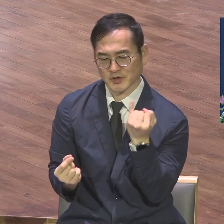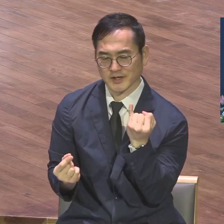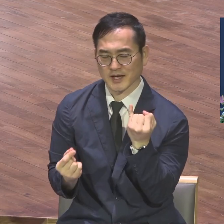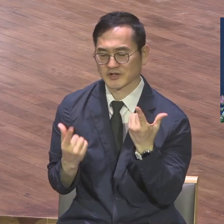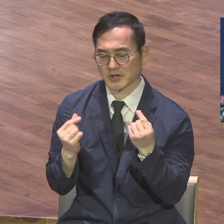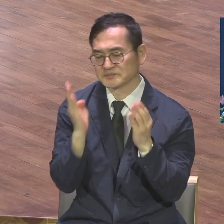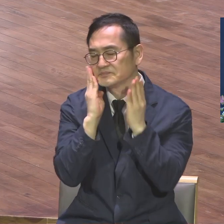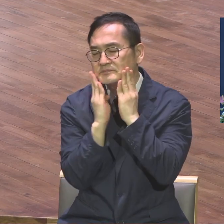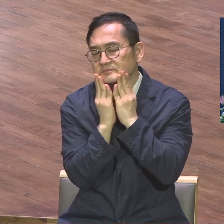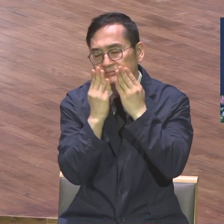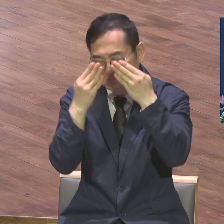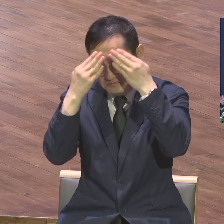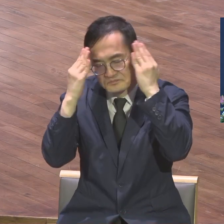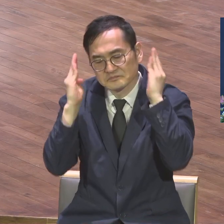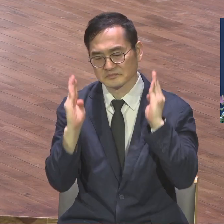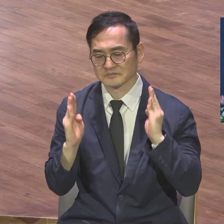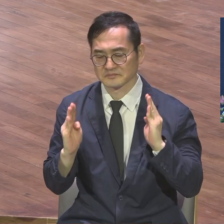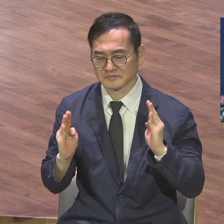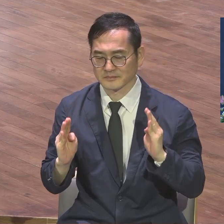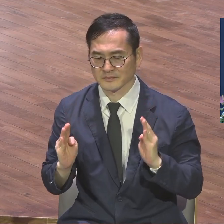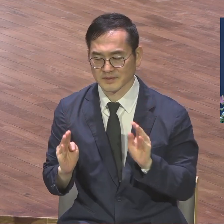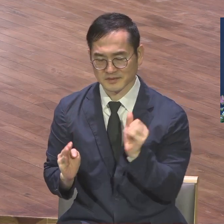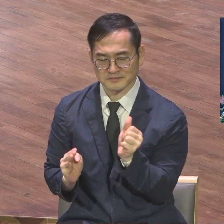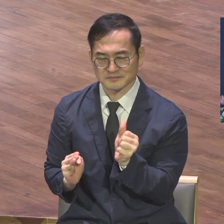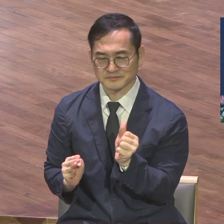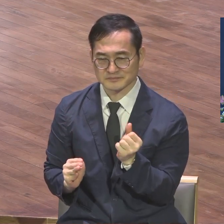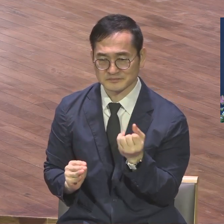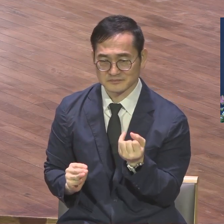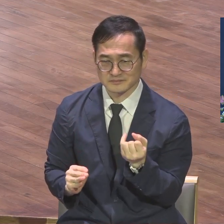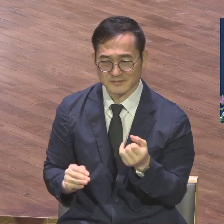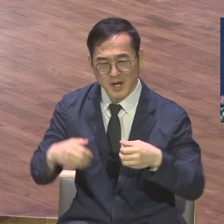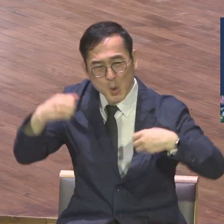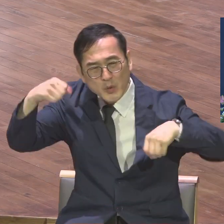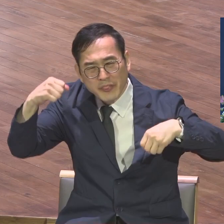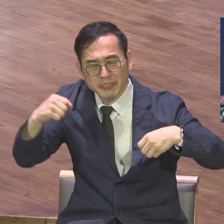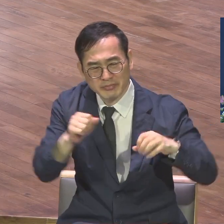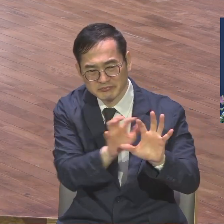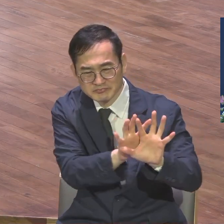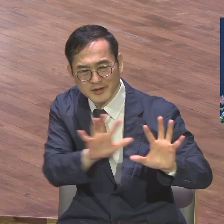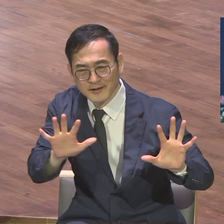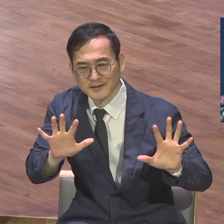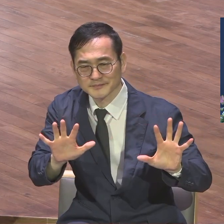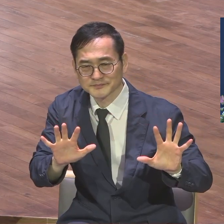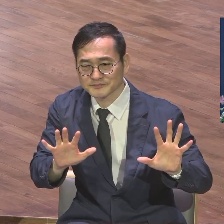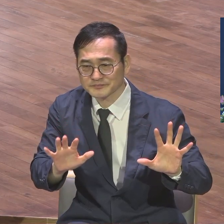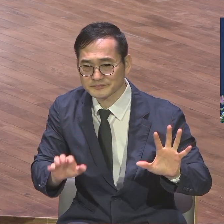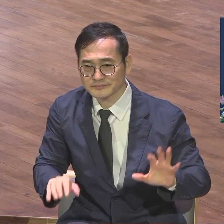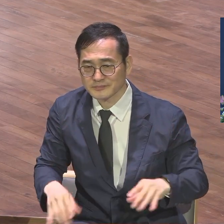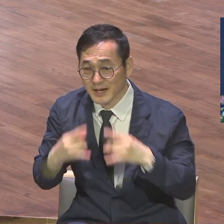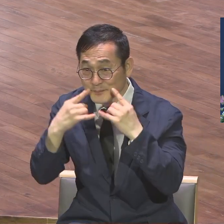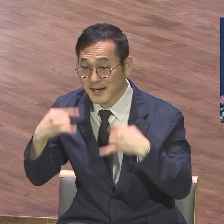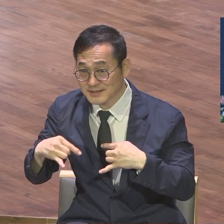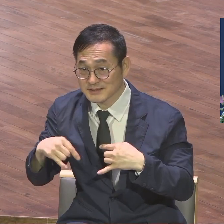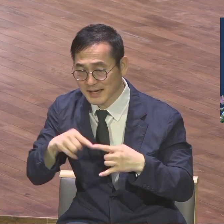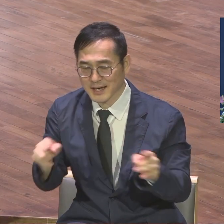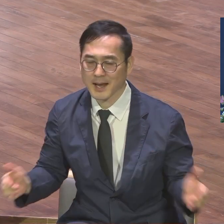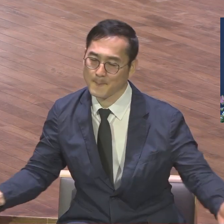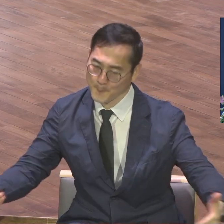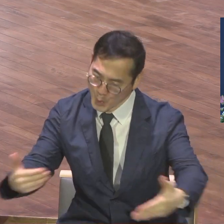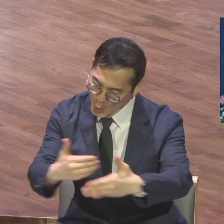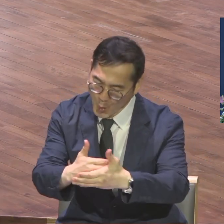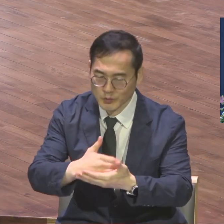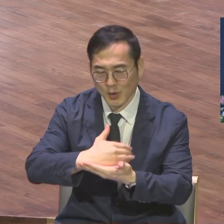함께 등장해서 문화 공연을 그렇게 펼쳤는데 이 프랑스에서는 포용성,